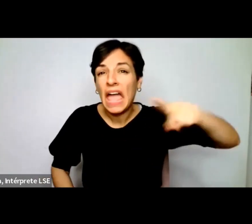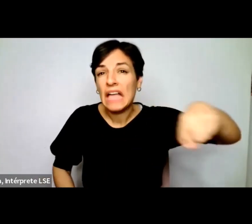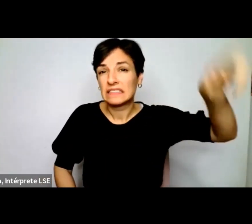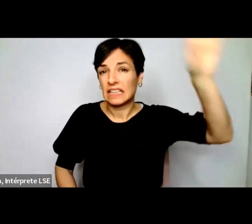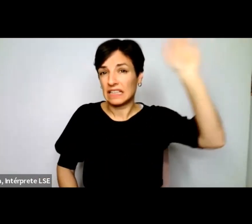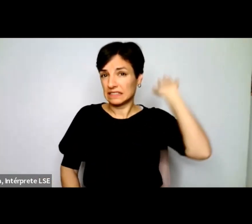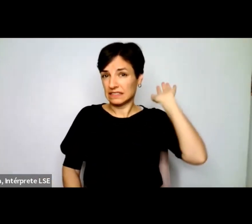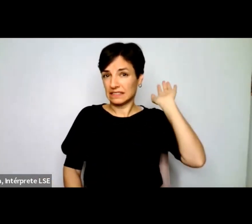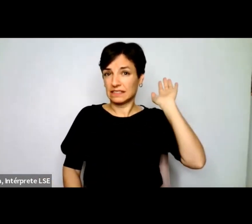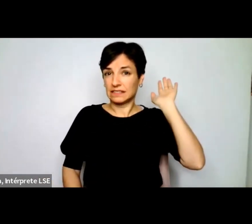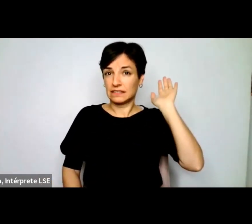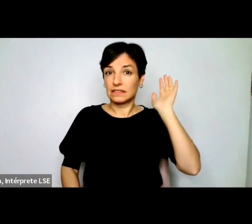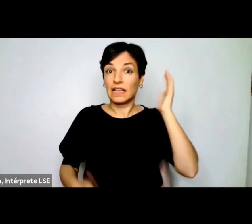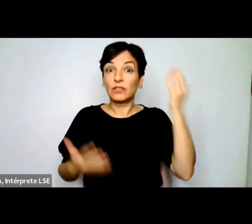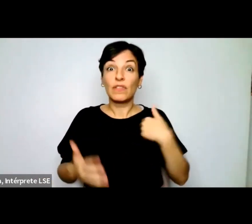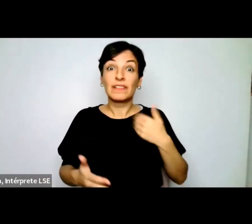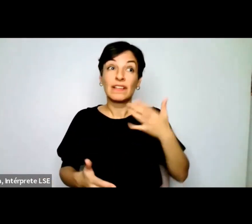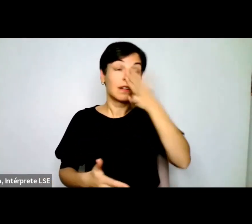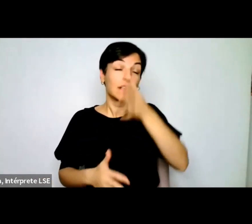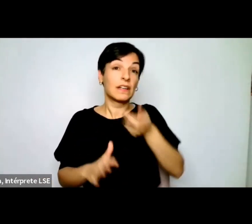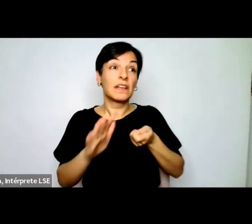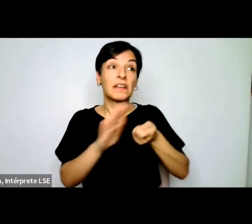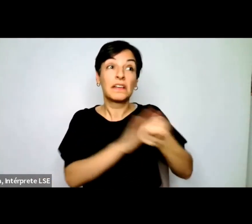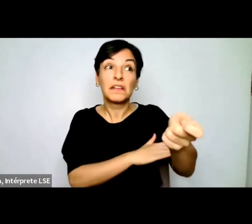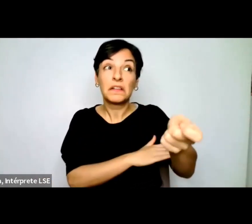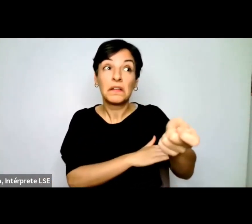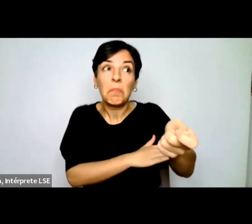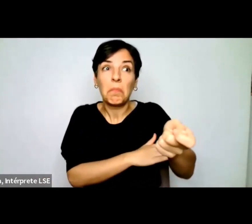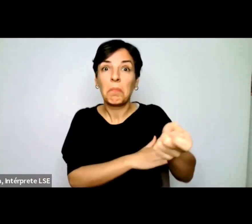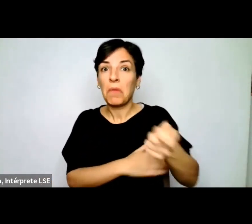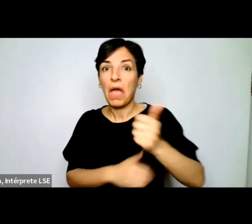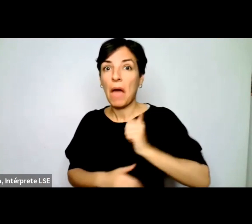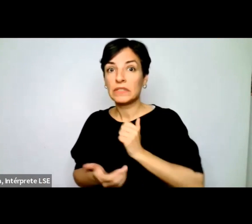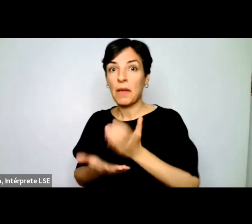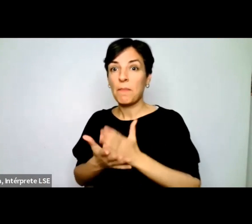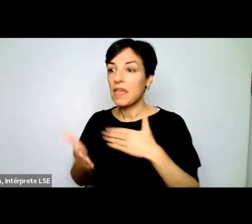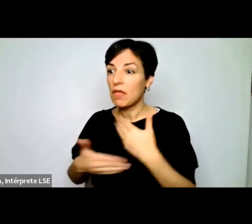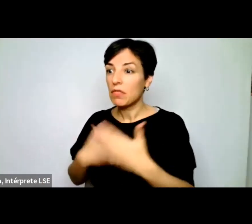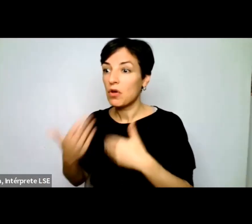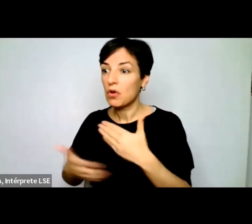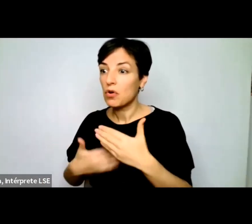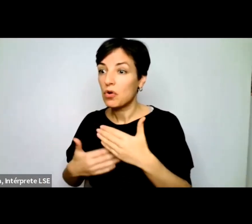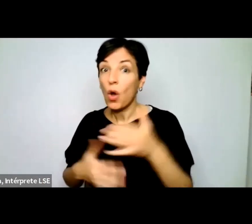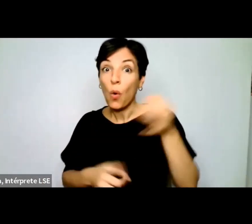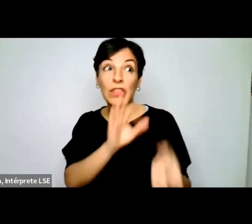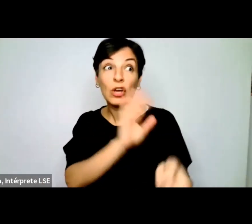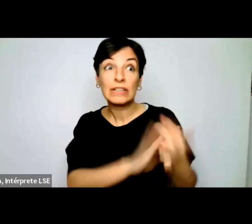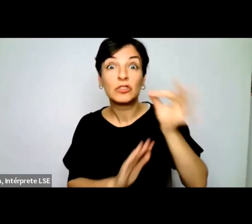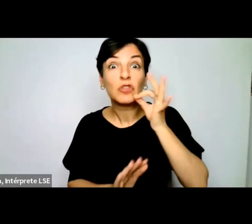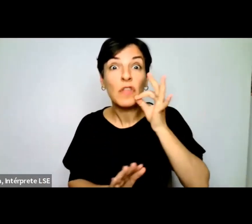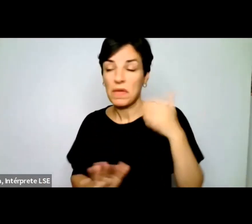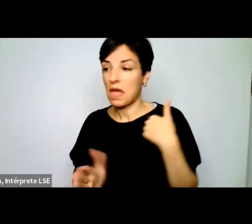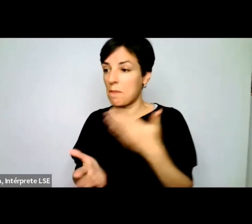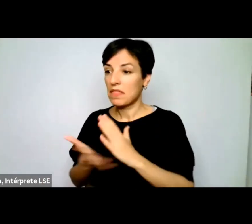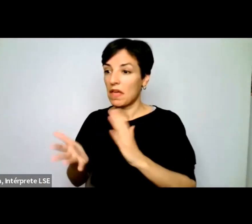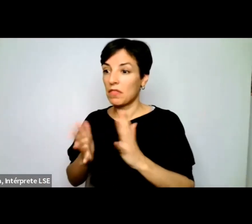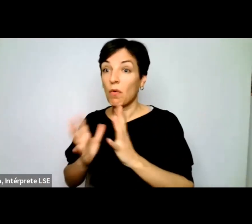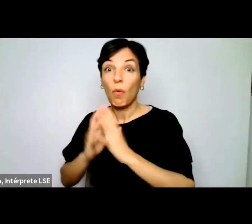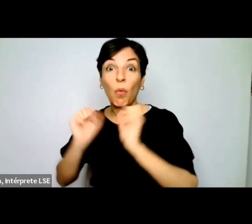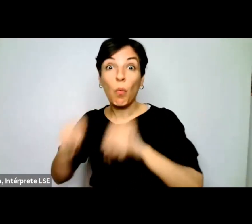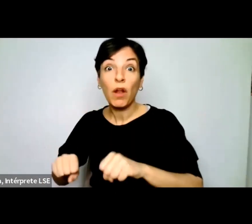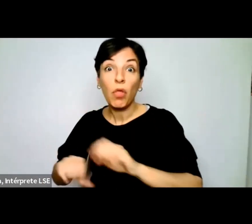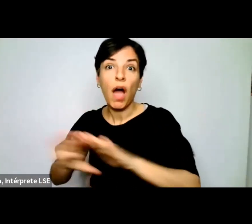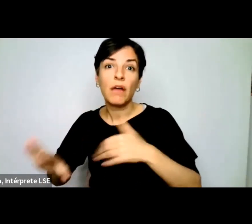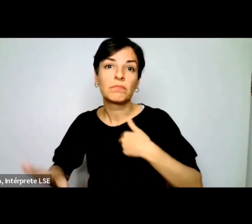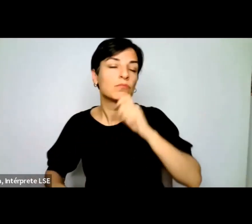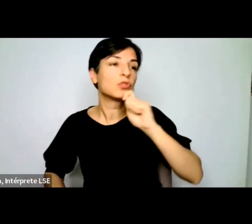intentar la mediación hasta que salga a juicio o hasta ver qué es lo que pasa. Y oye, pues si se llega a un acuerdo, pues estupendo, se comunica al juez, oye,